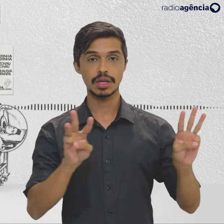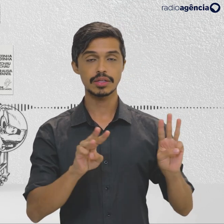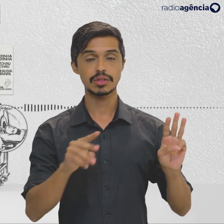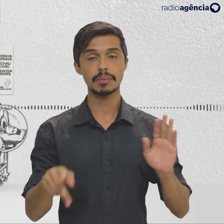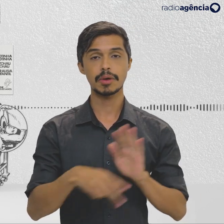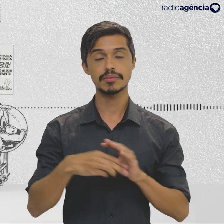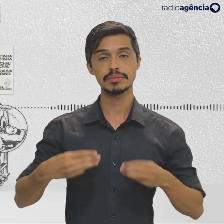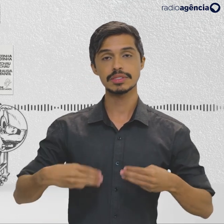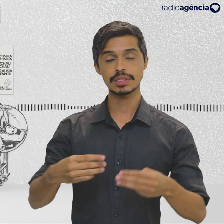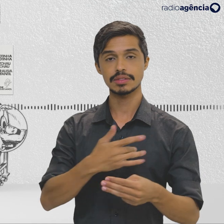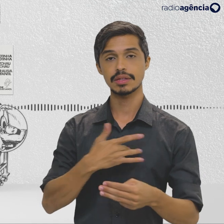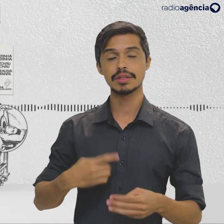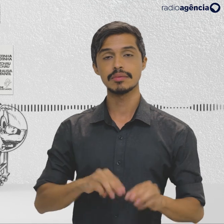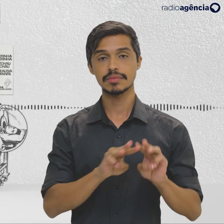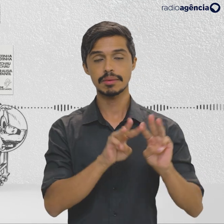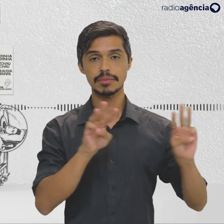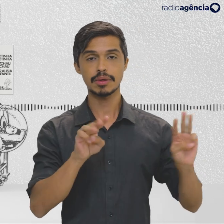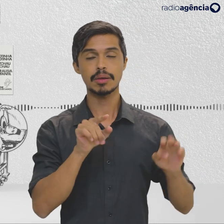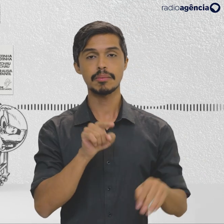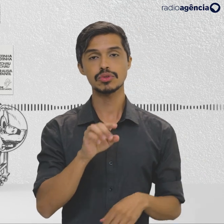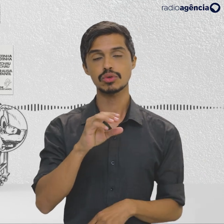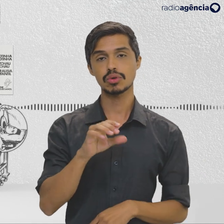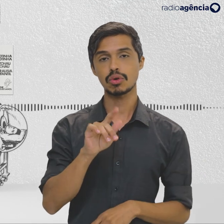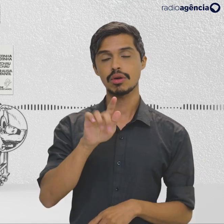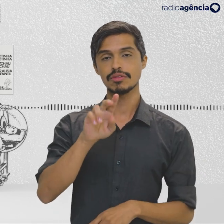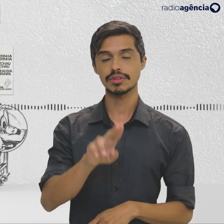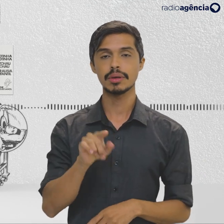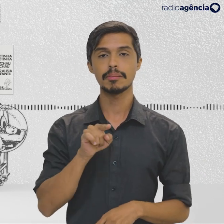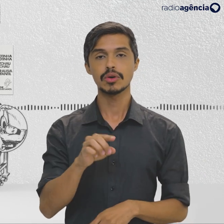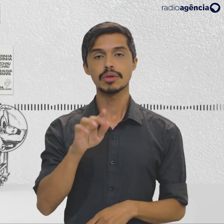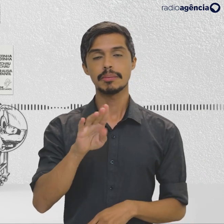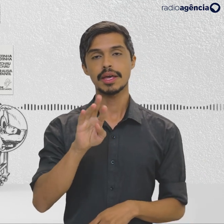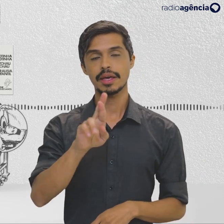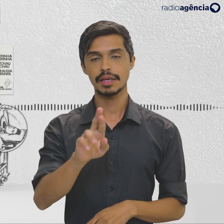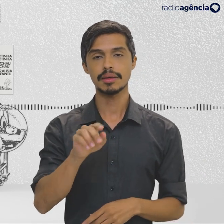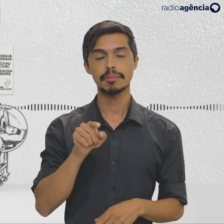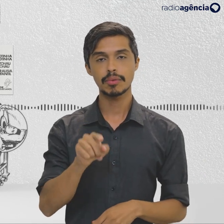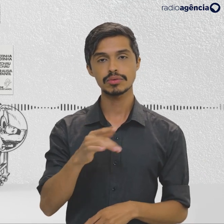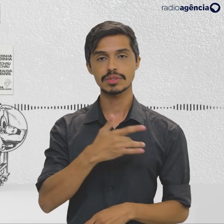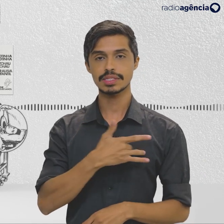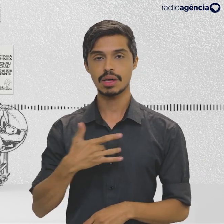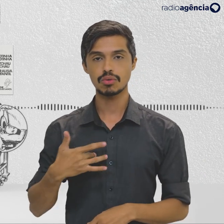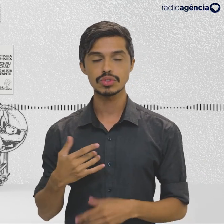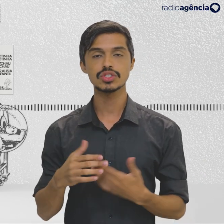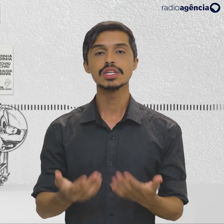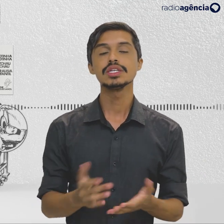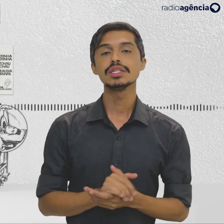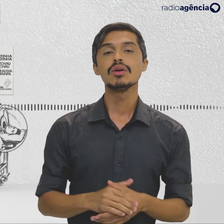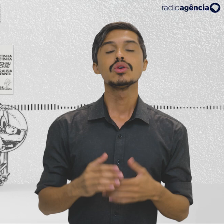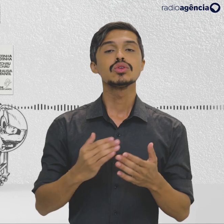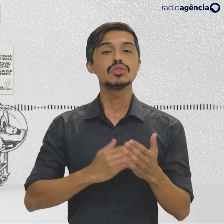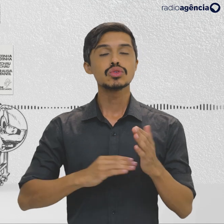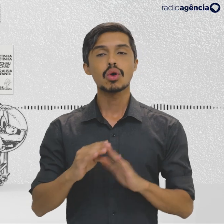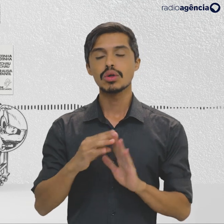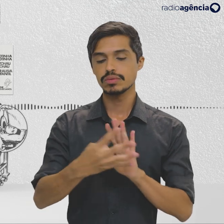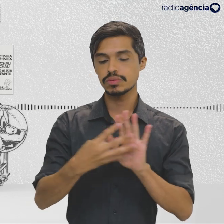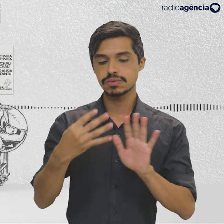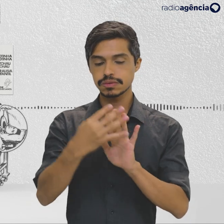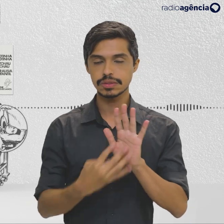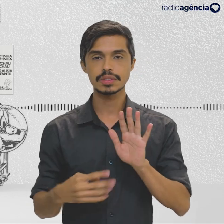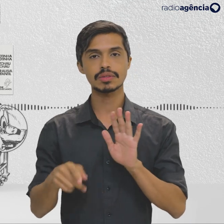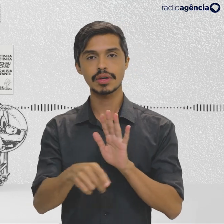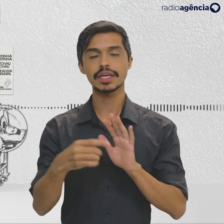o site do Ministério da Saúde www.gov.br bsae disponibiliza todos os calendários